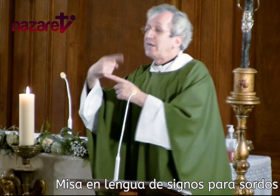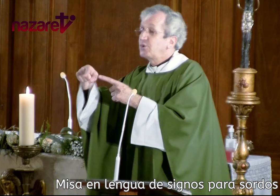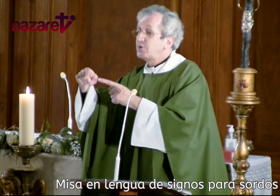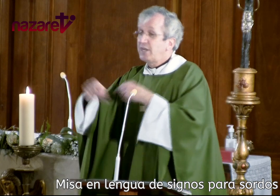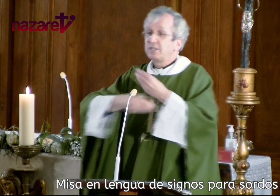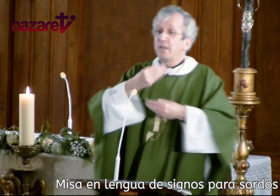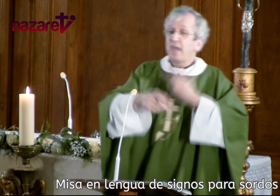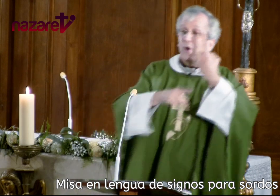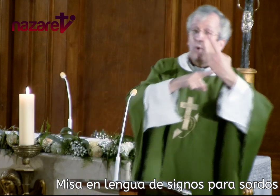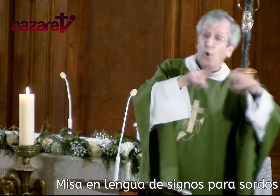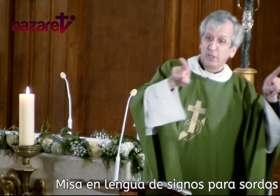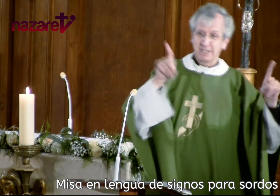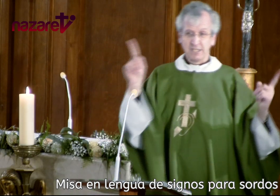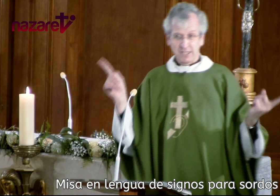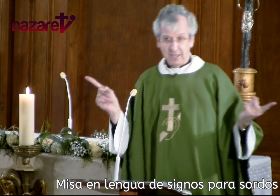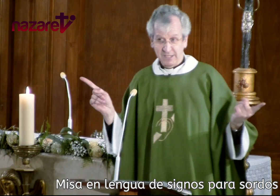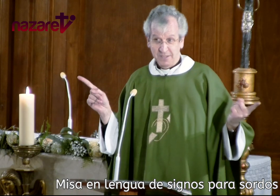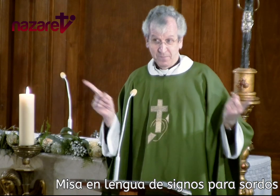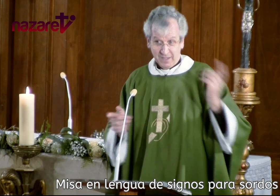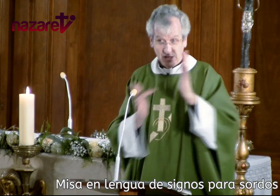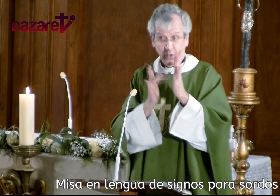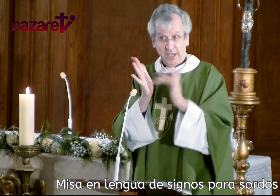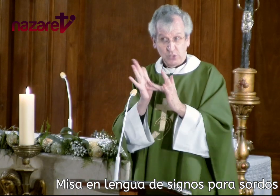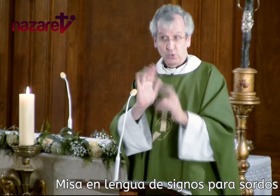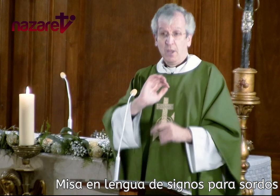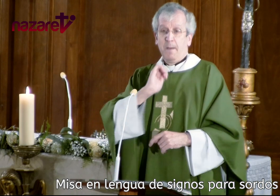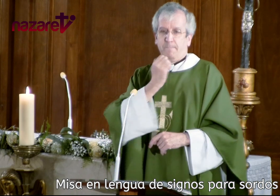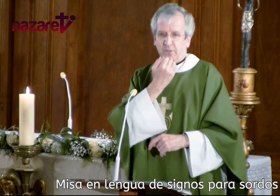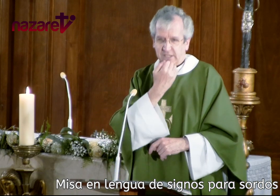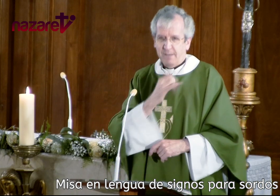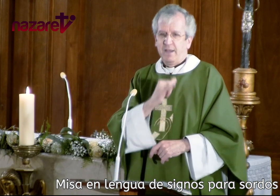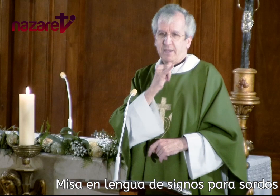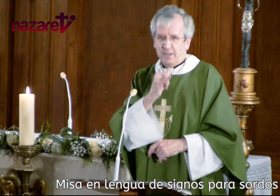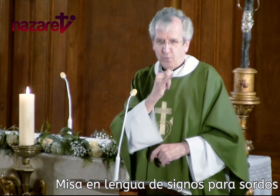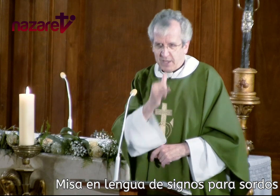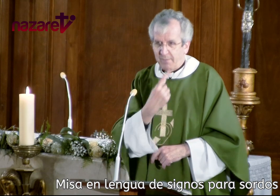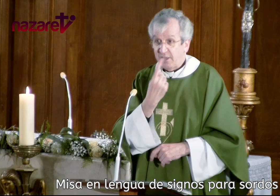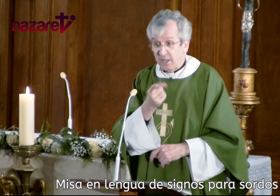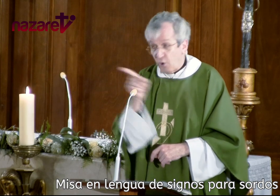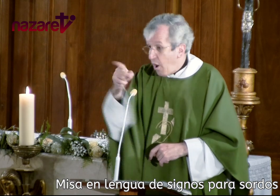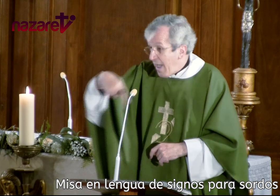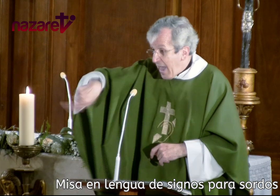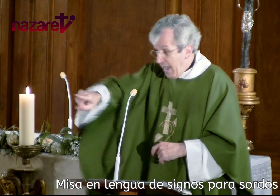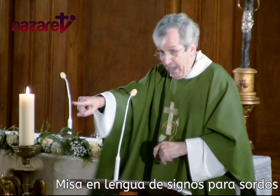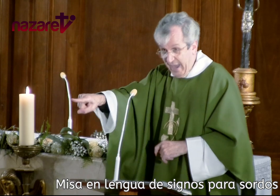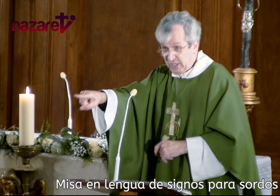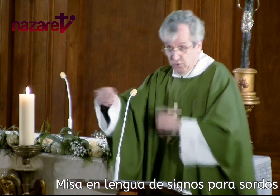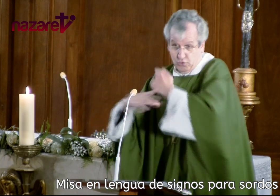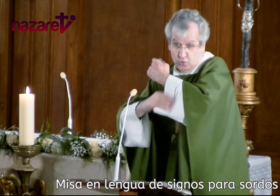cosas y hago otras distintas qué es lo que jesús protestaba y denunciará diciendo estos los